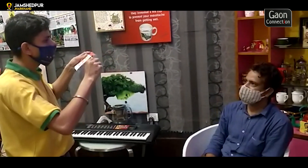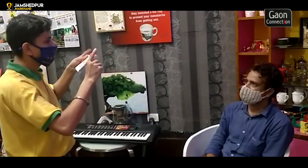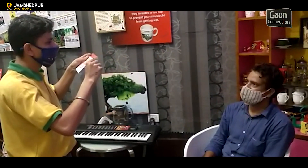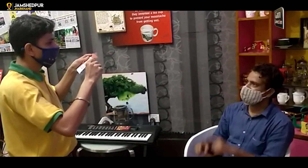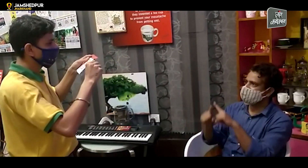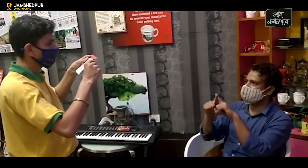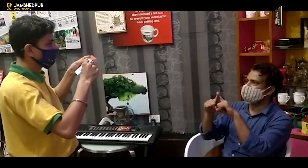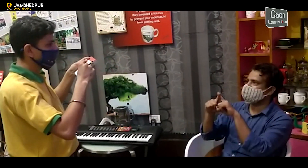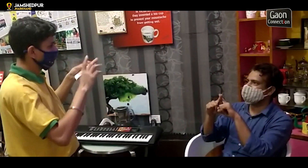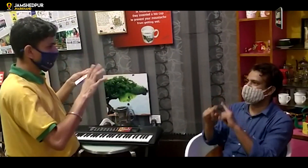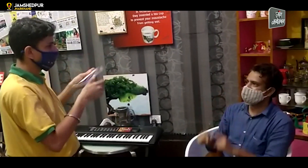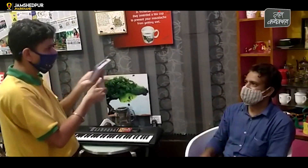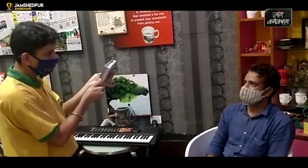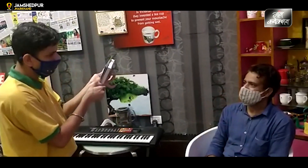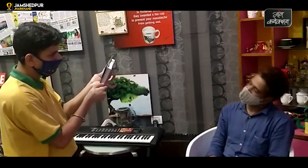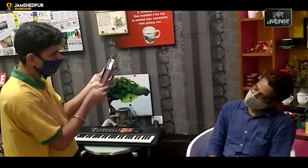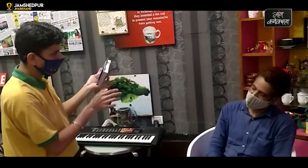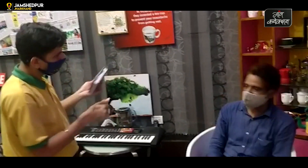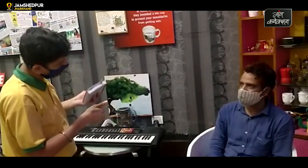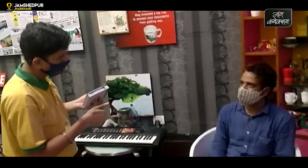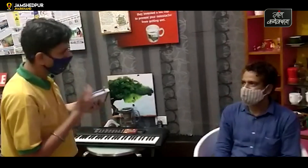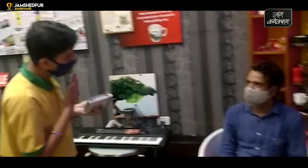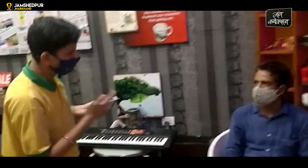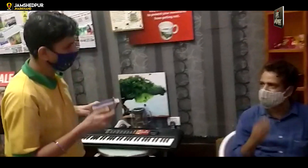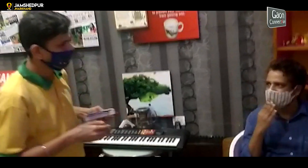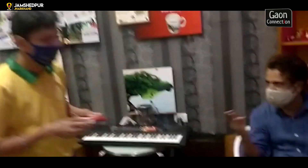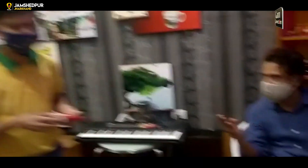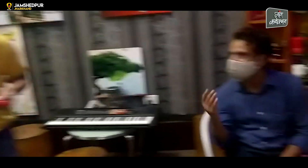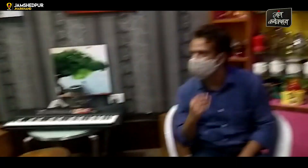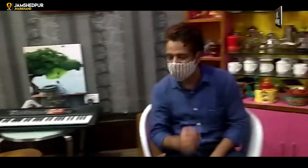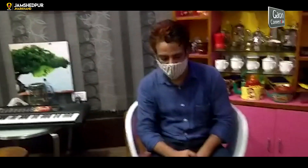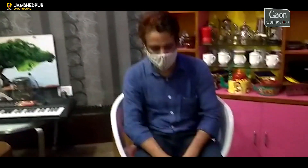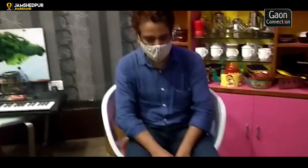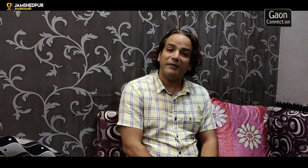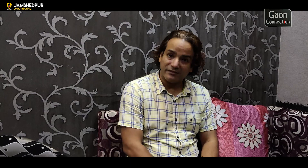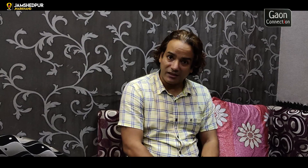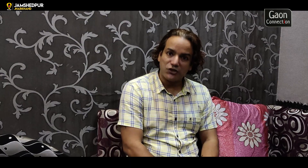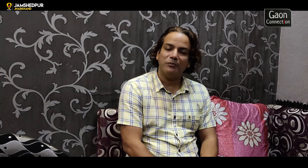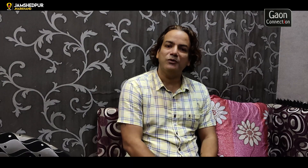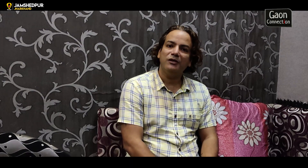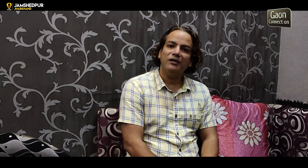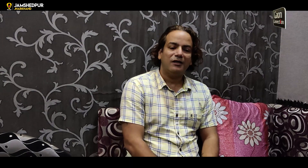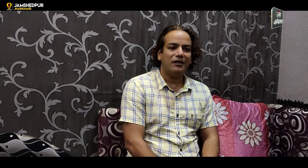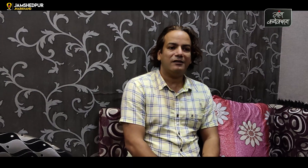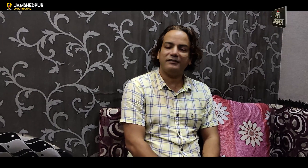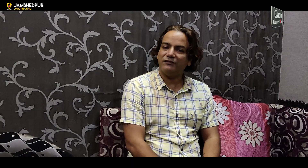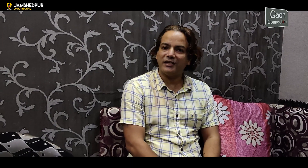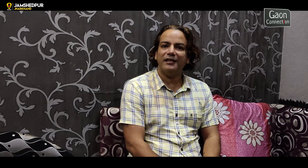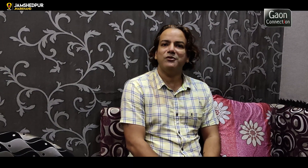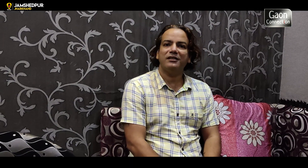है, और आगे भी मुझे लगता है भविष्य में भी ऐसे 4-5 और कैफे खोलने के लिए मैं सक्षम हूँ, सिर्फ चाहिए मुझे